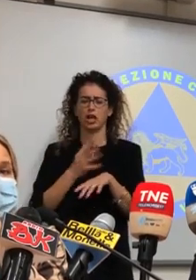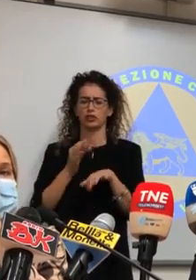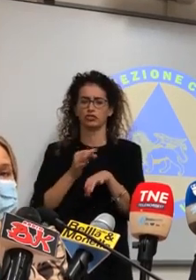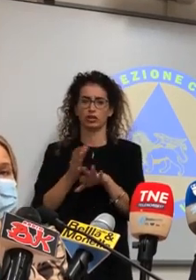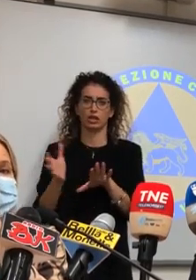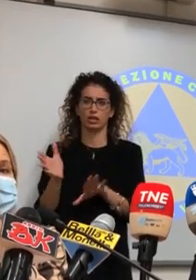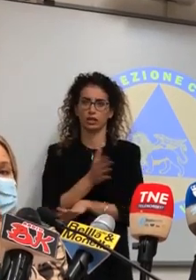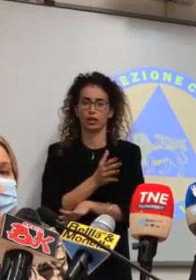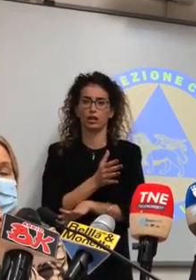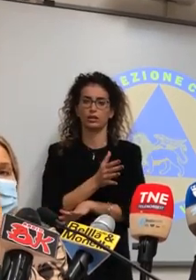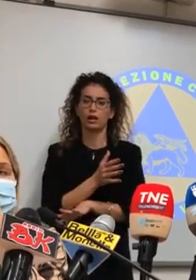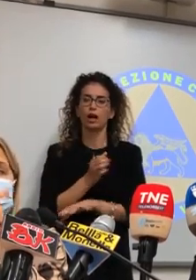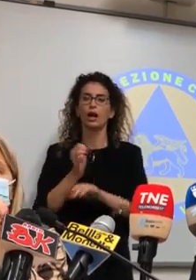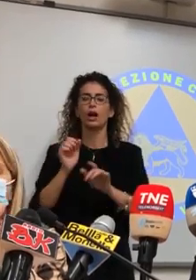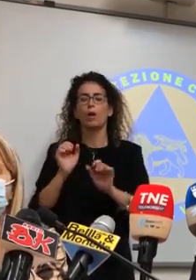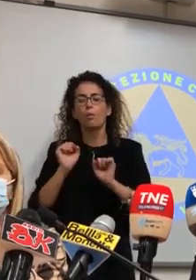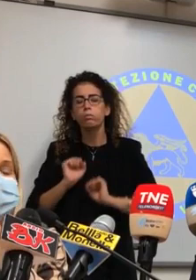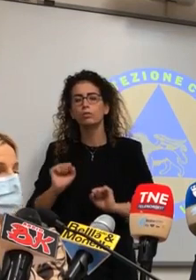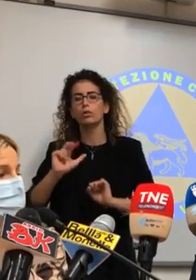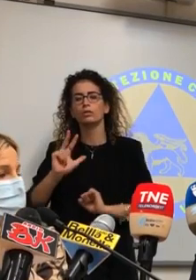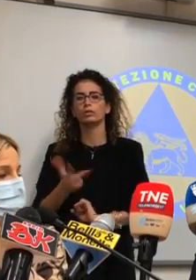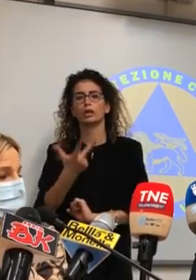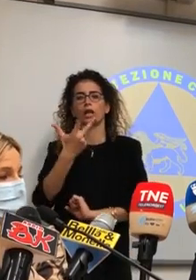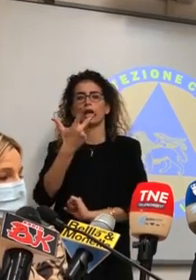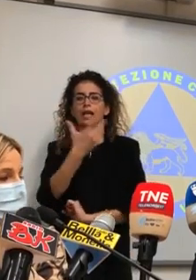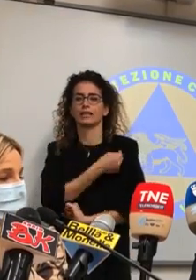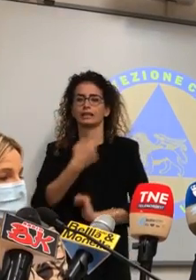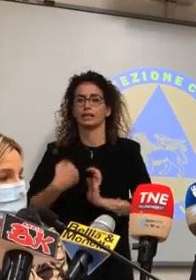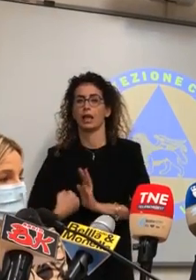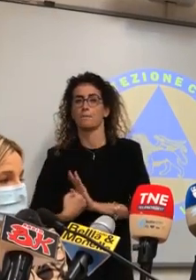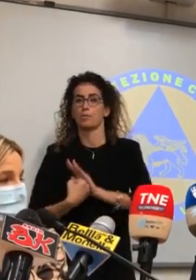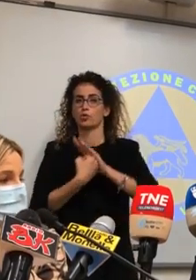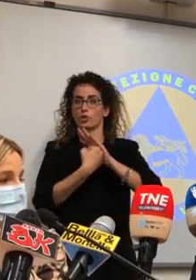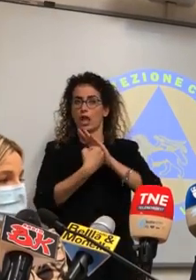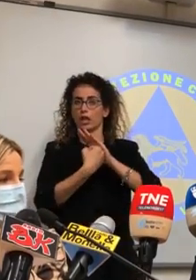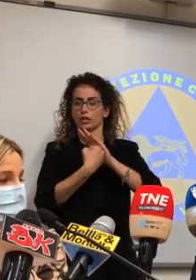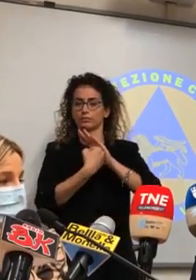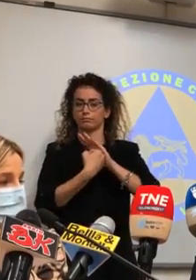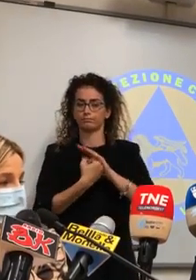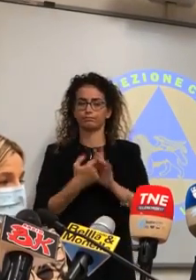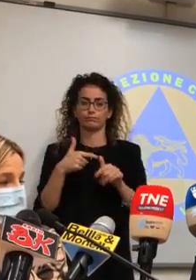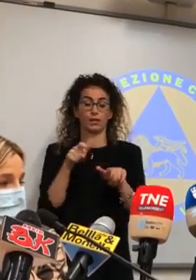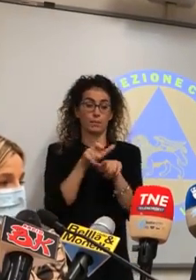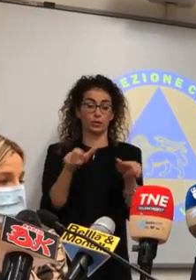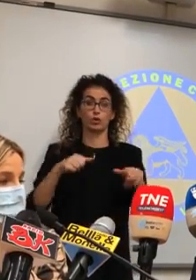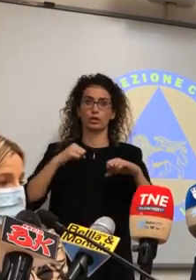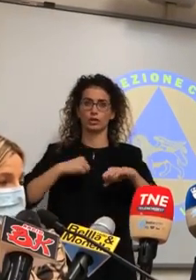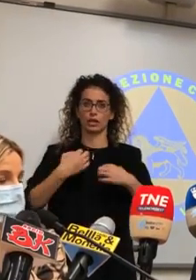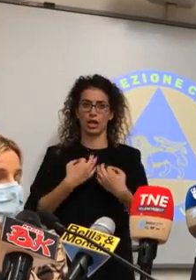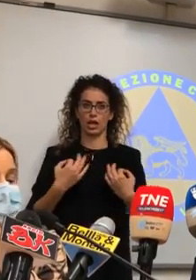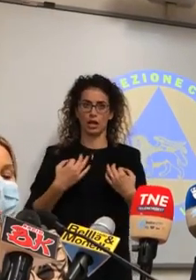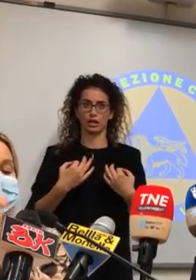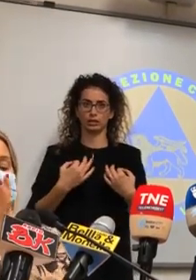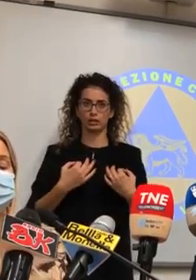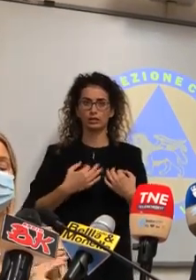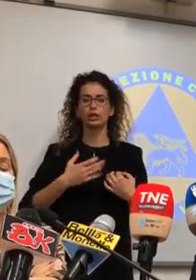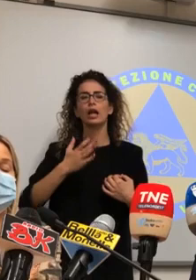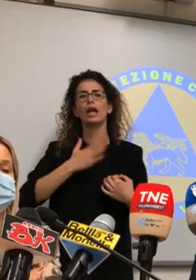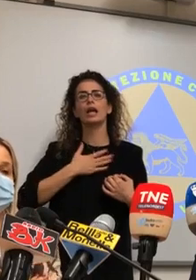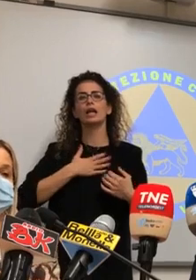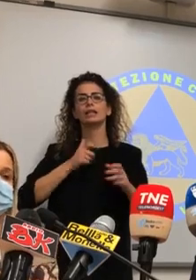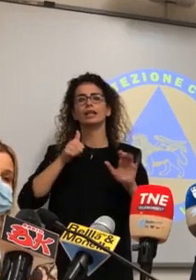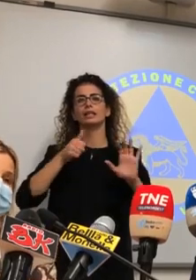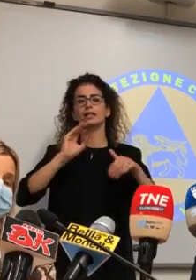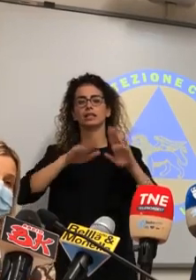viene offerta la possibilità di fare la dose booster. Poi tutti i soggetti sani a partire dai 60